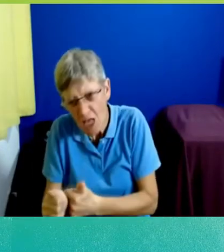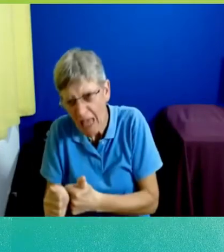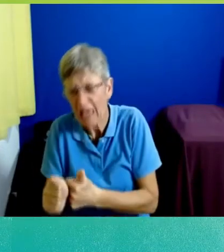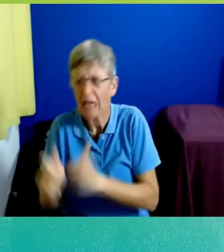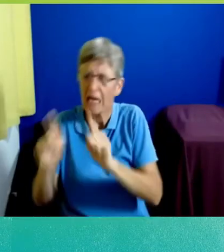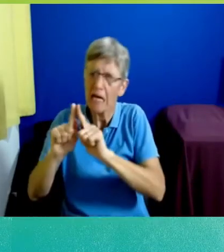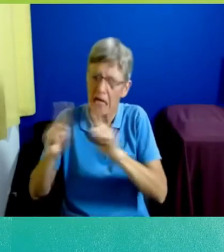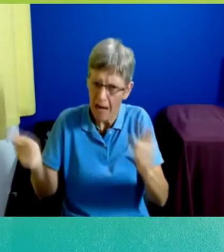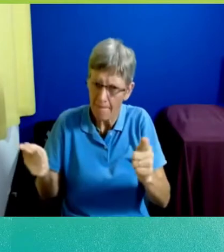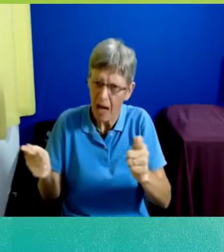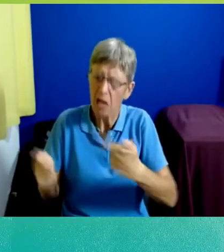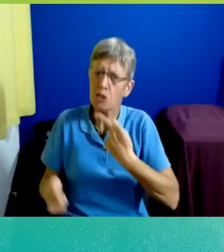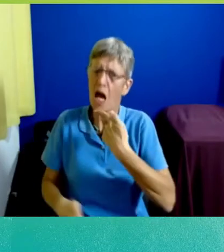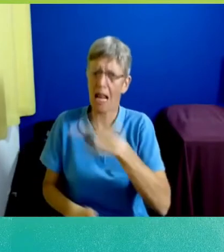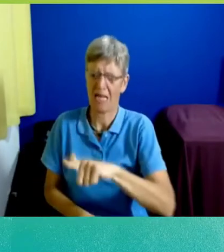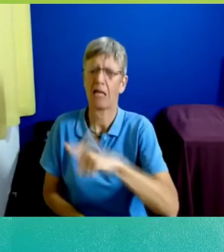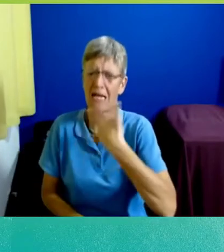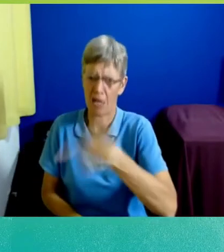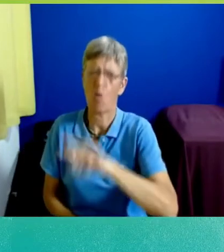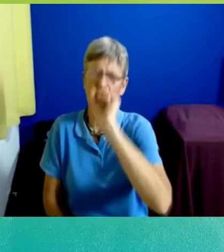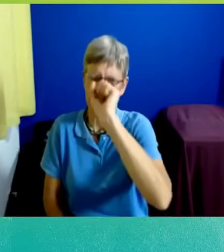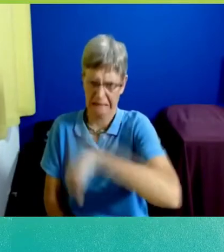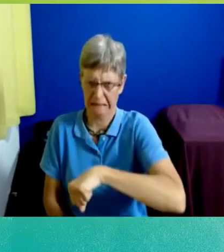utilizado, apontado, tá?